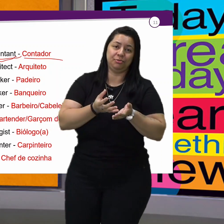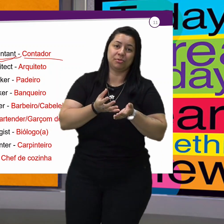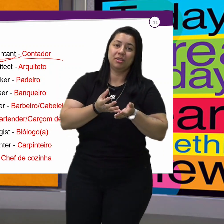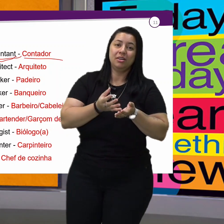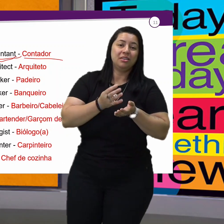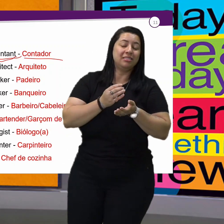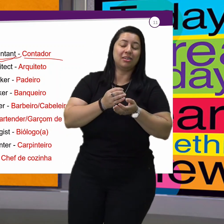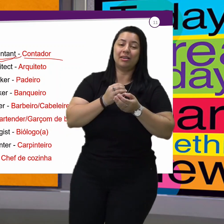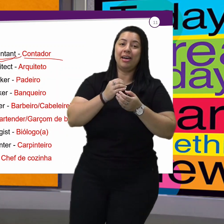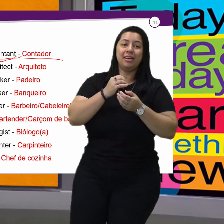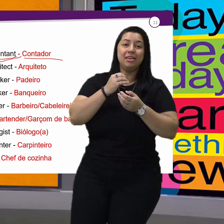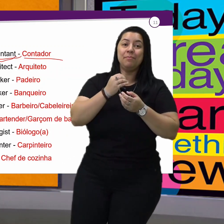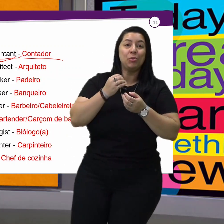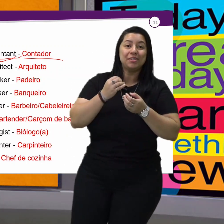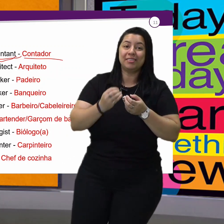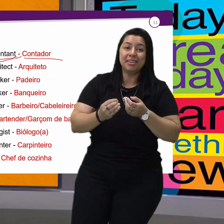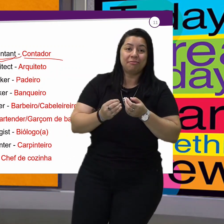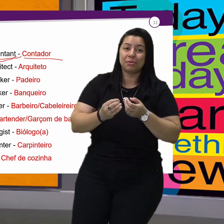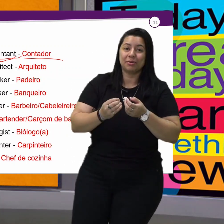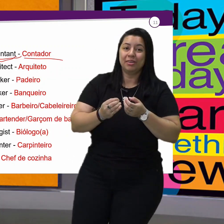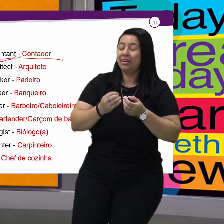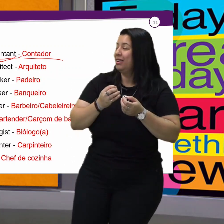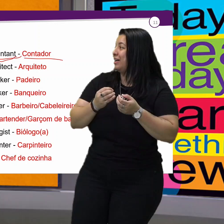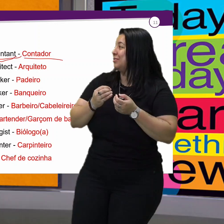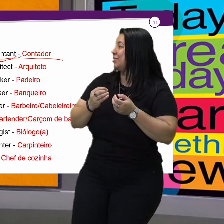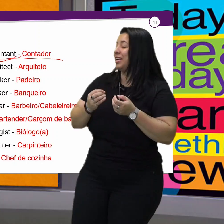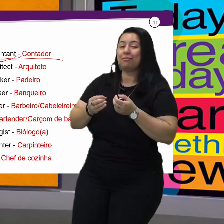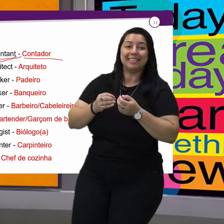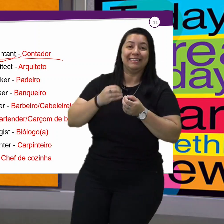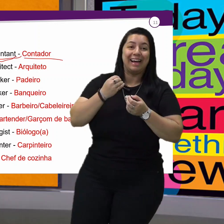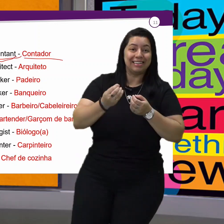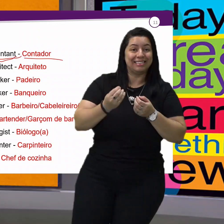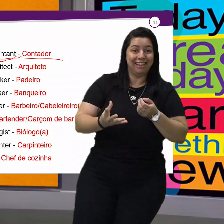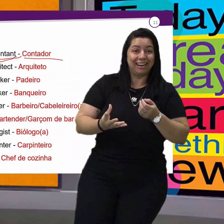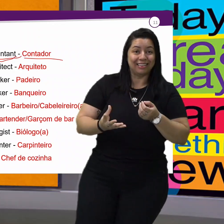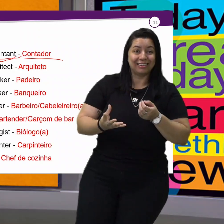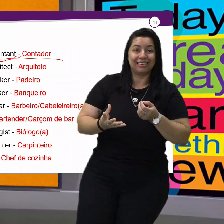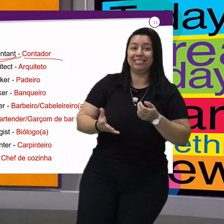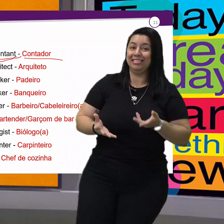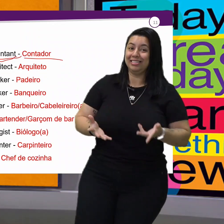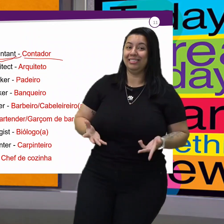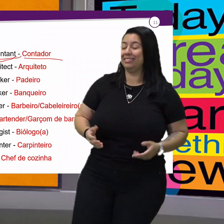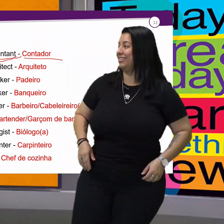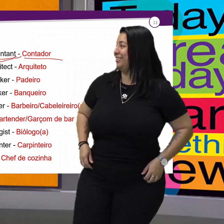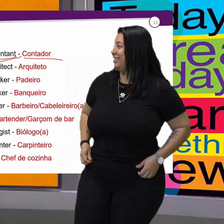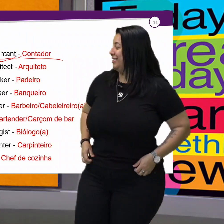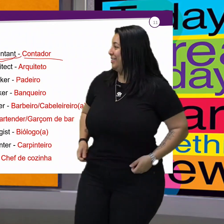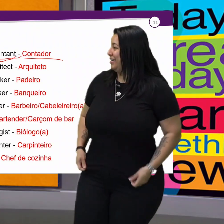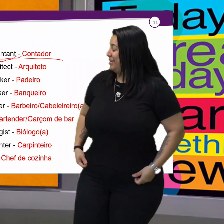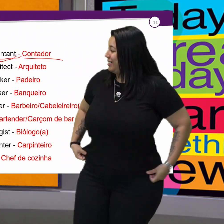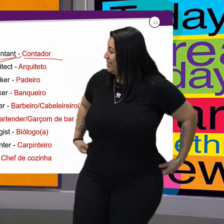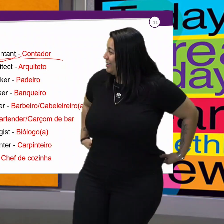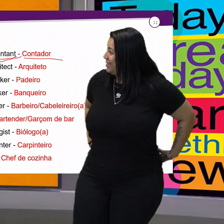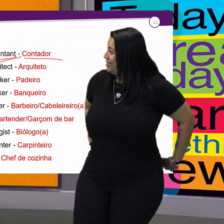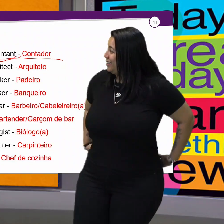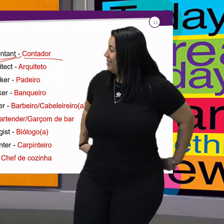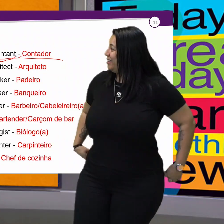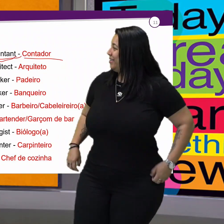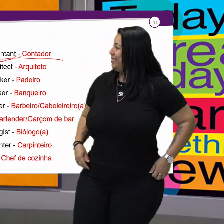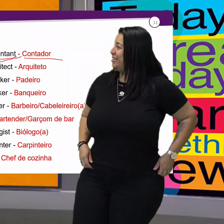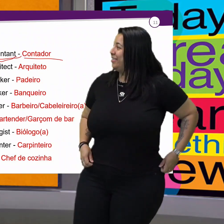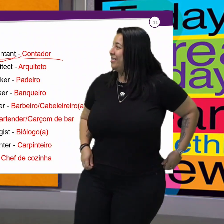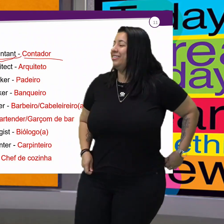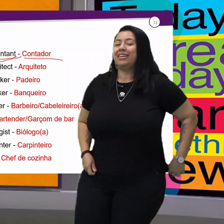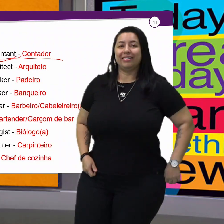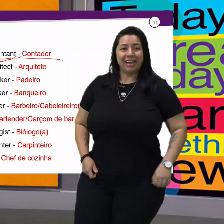dos nativos. Então, é impossível. É simplesmente... que você nasça lá. Aí, você tem que ter o sotaque, inclusive, a